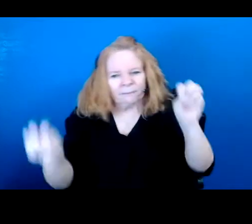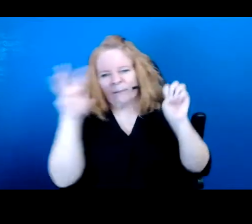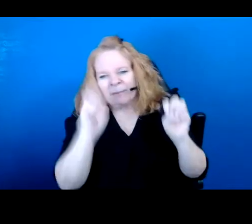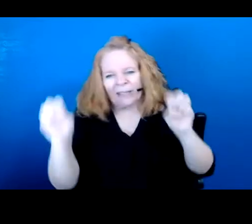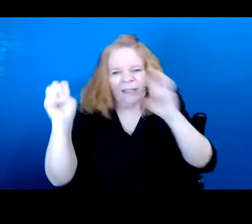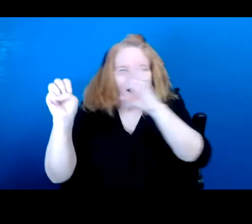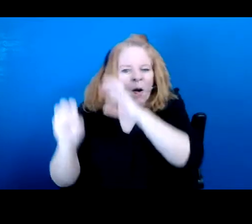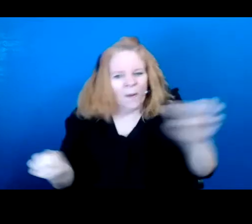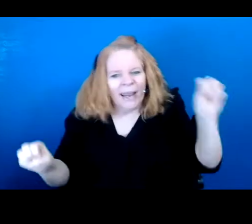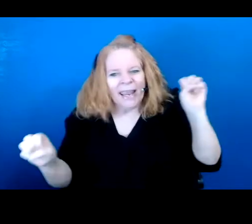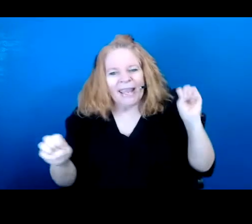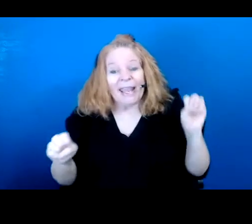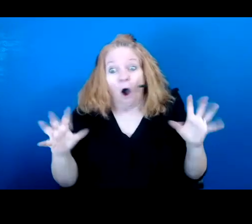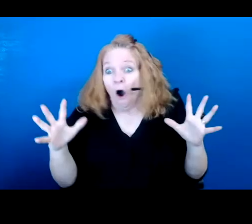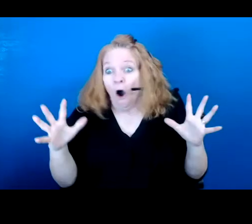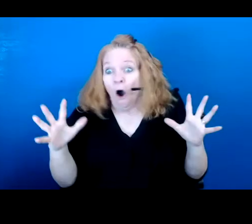uy